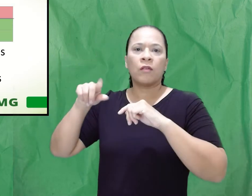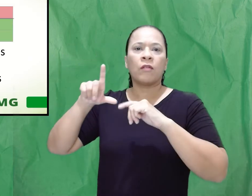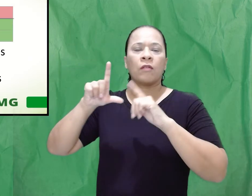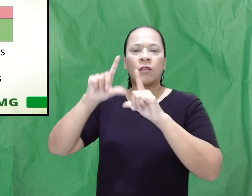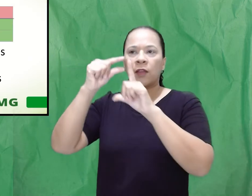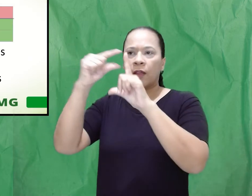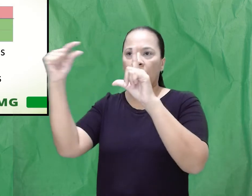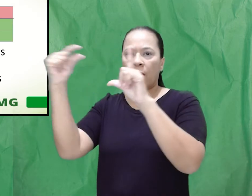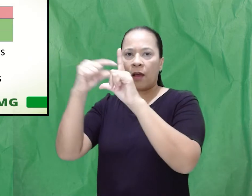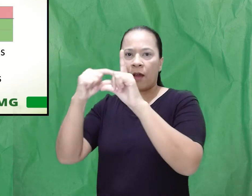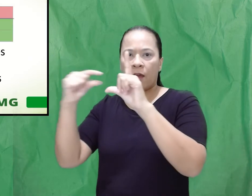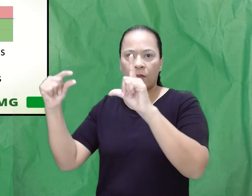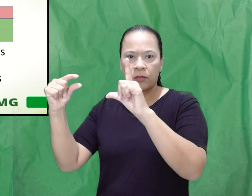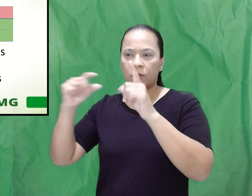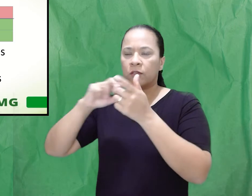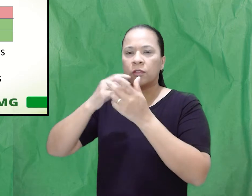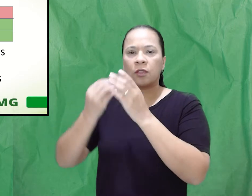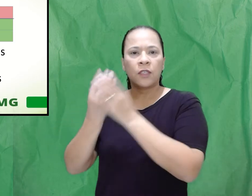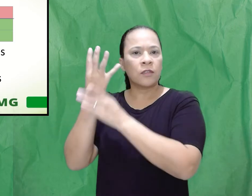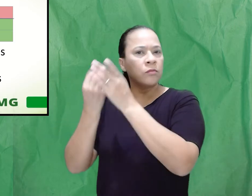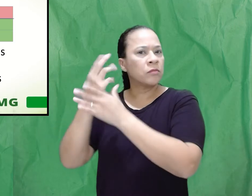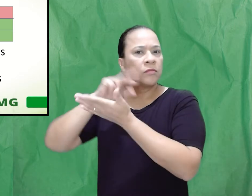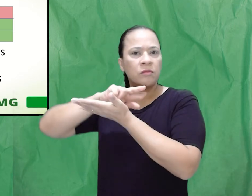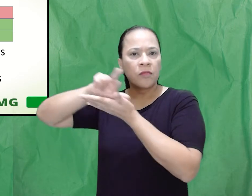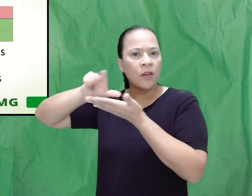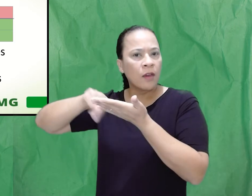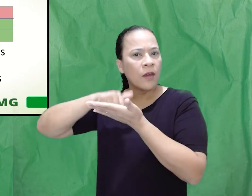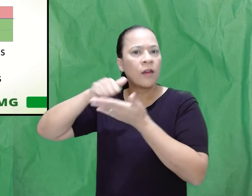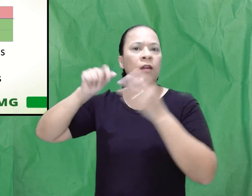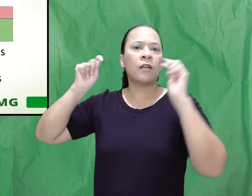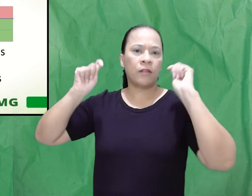Agora vamos entrar sobre um tema de alguns layouts